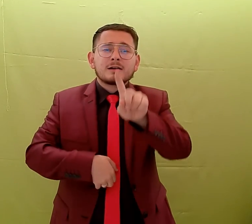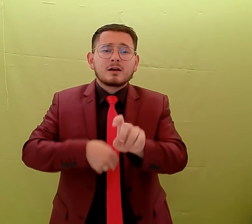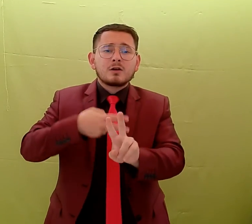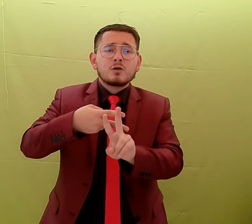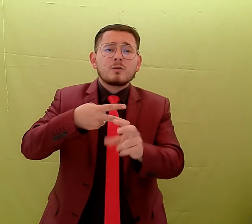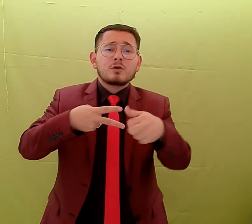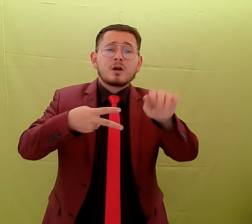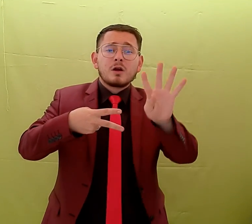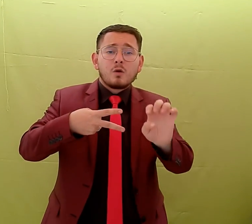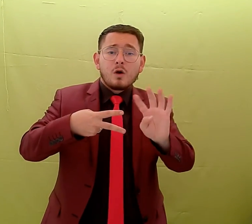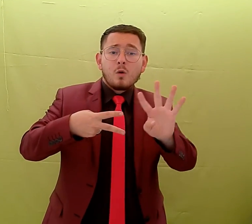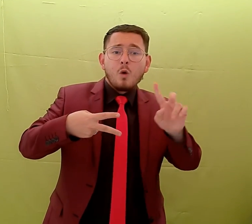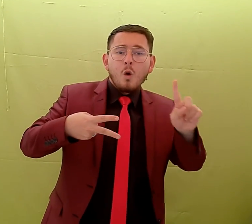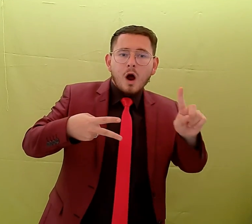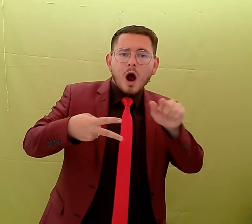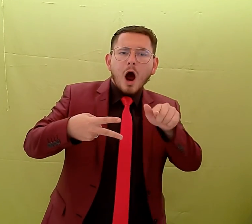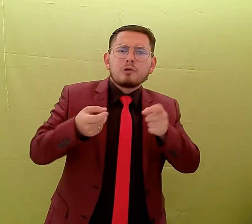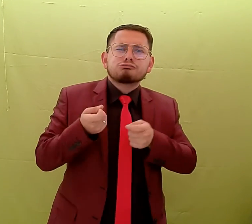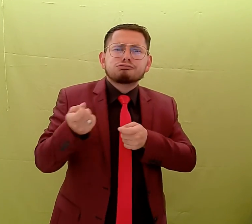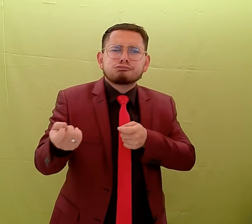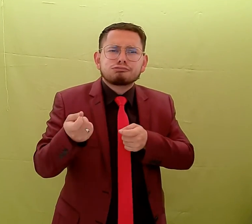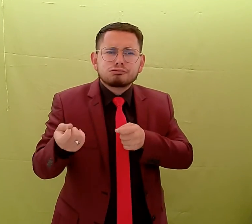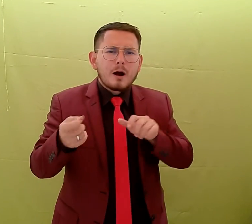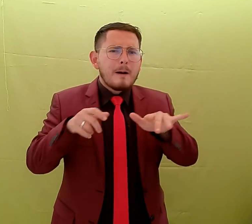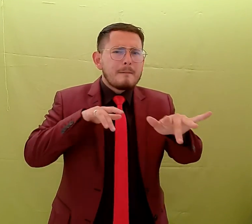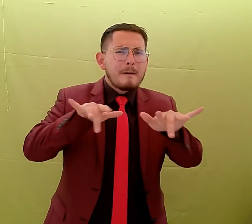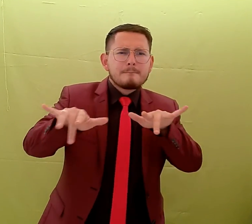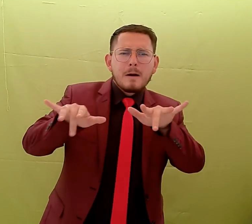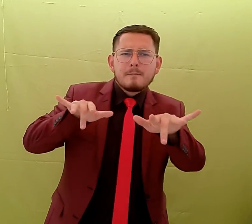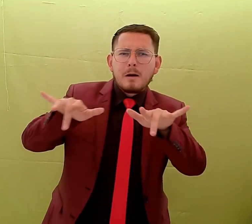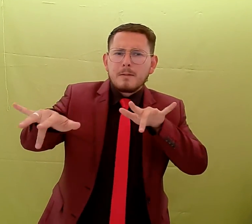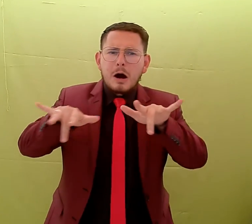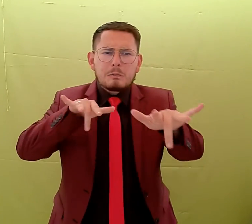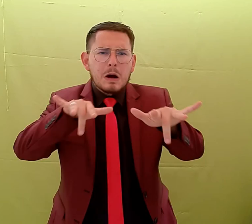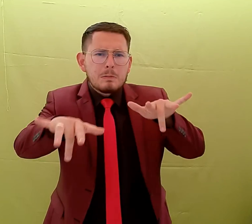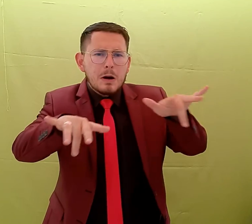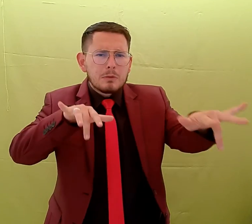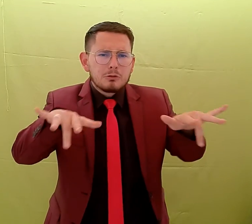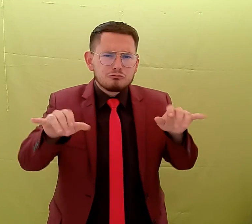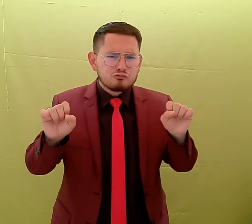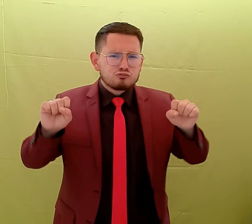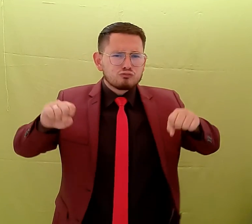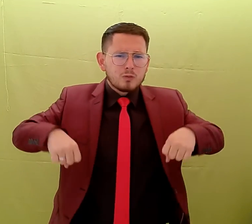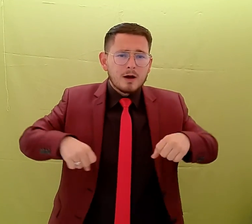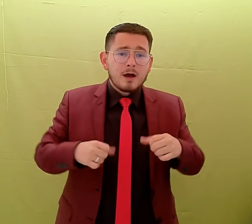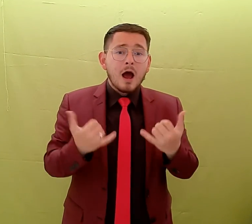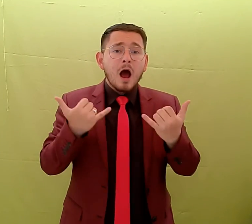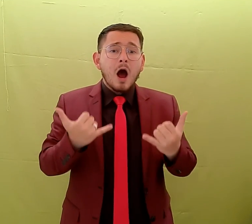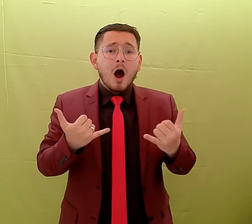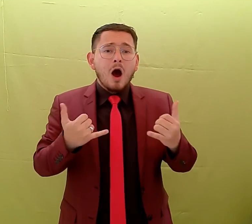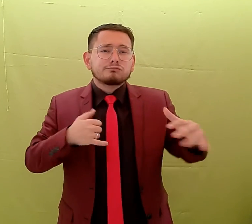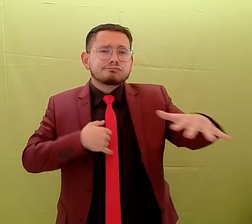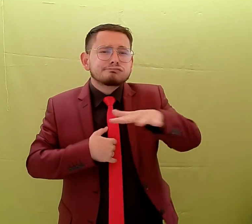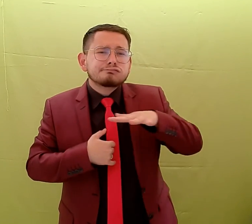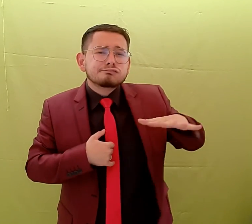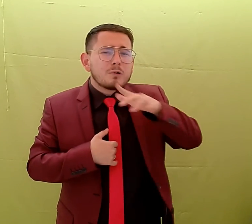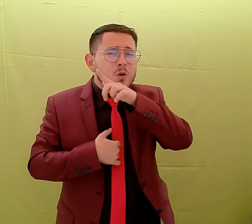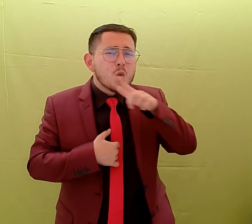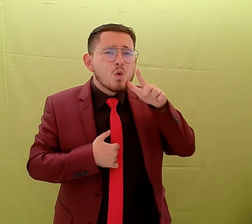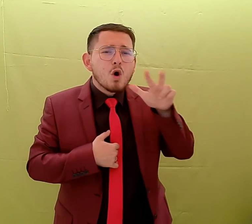a estos sitios, entonces les queda fácil también a la comunidad asistir. Y lo que es RUNTA, pues no tiene ningún problema. Estamos buscando